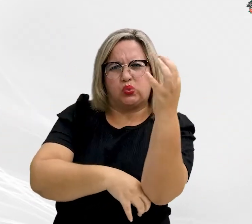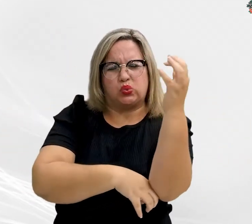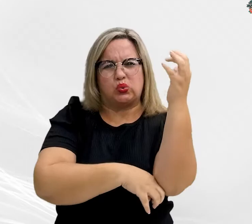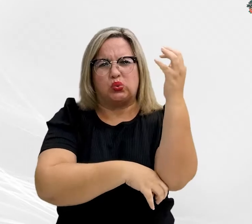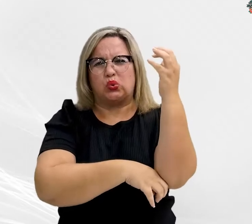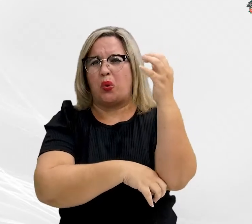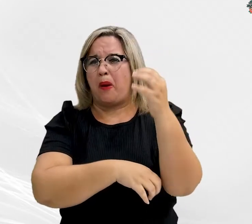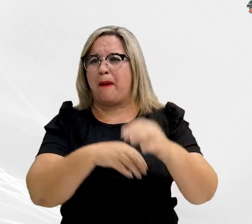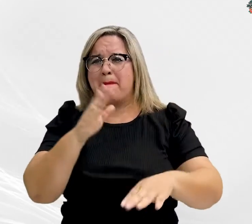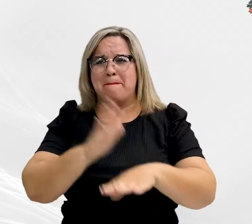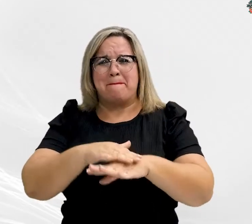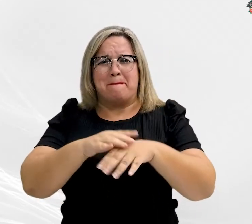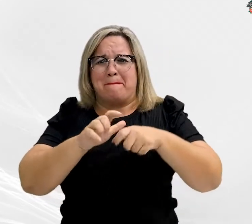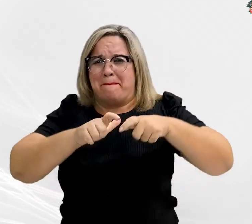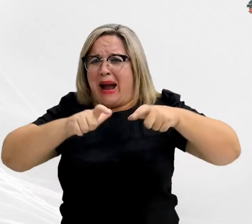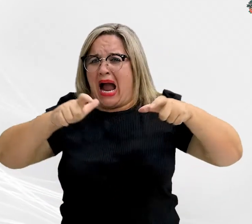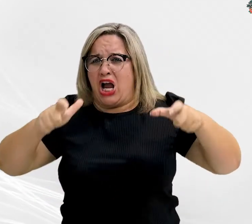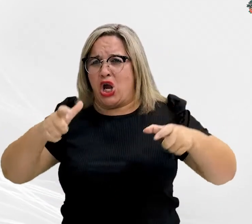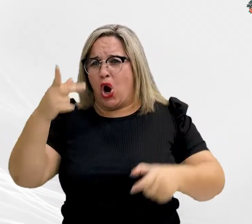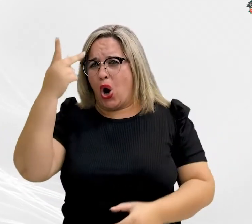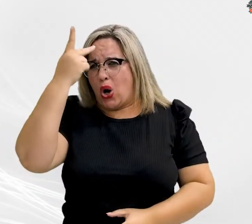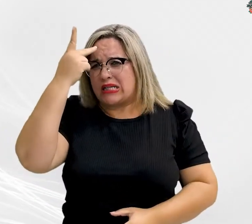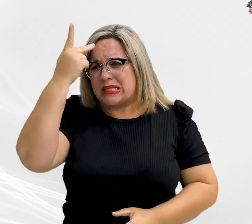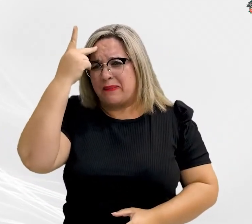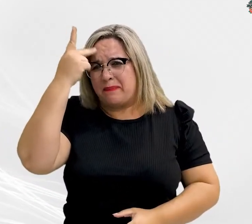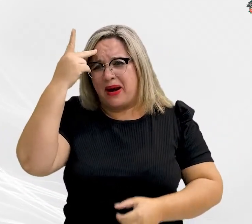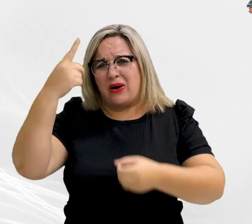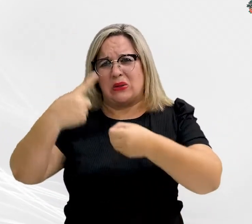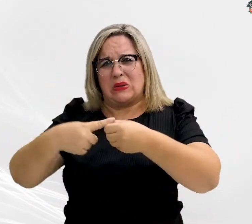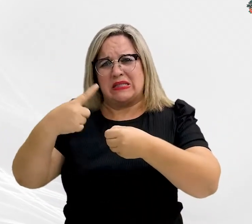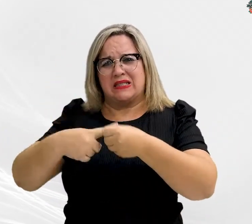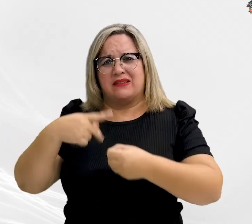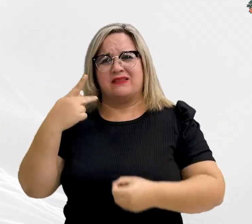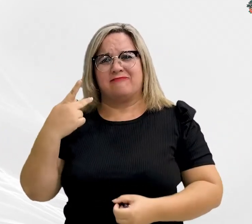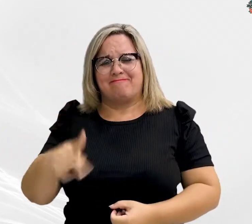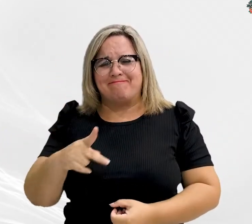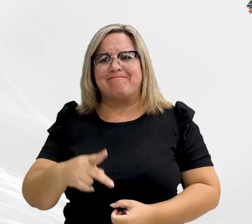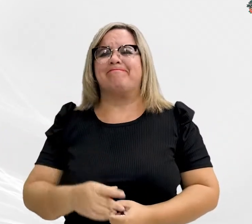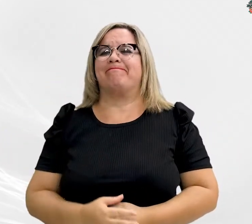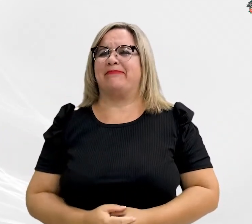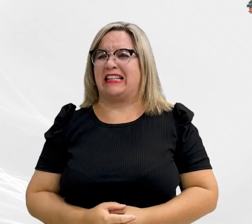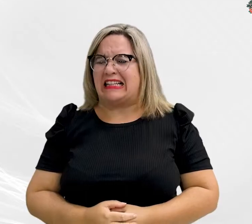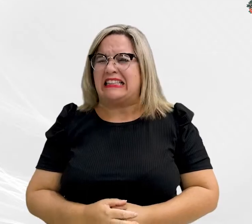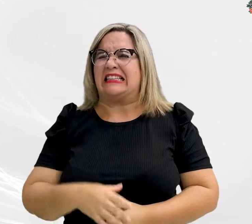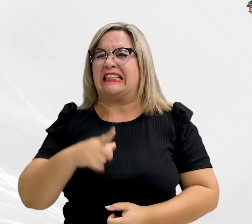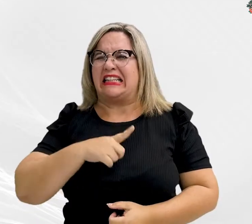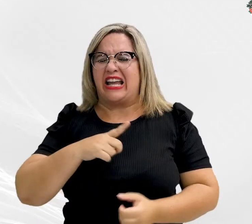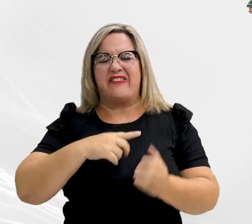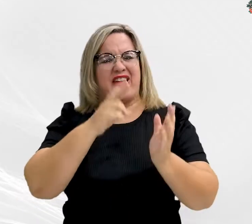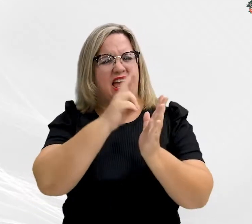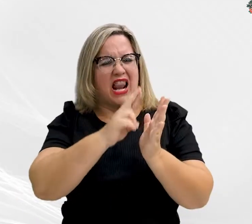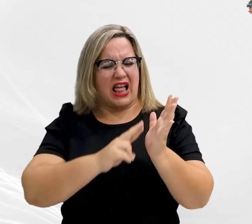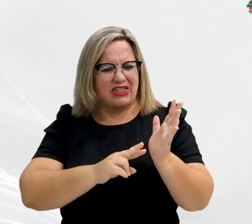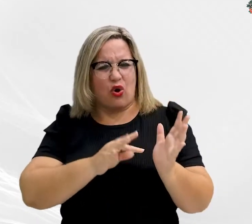tamanho da cidade de São Paulo foram emitidos 744 relatórios técnicos e